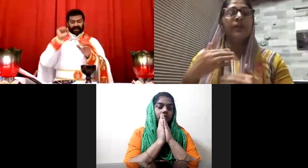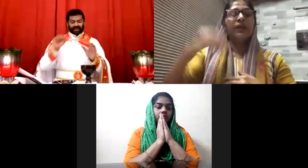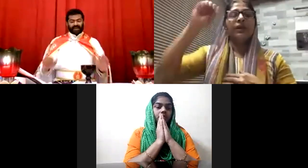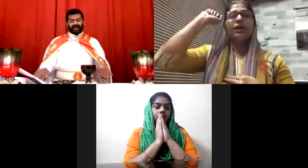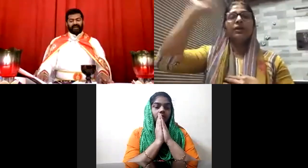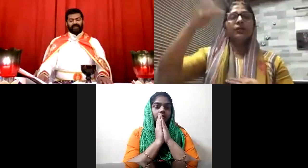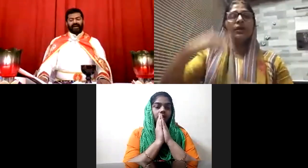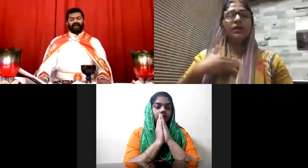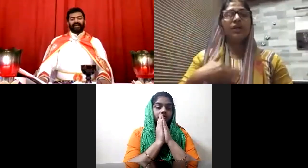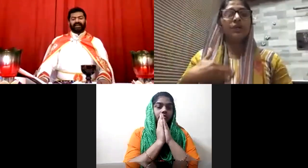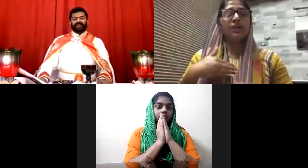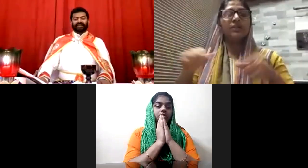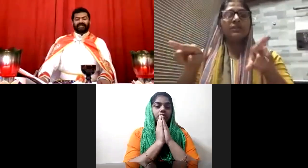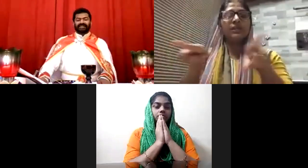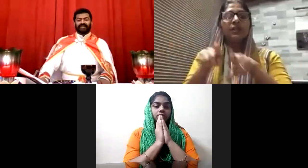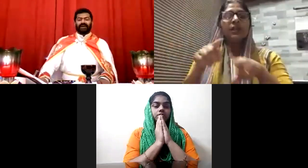അങ്ങയുടെ